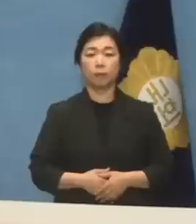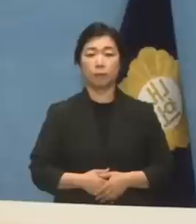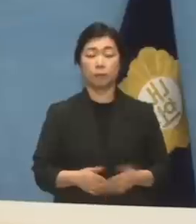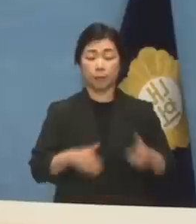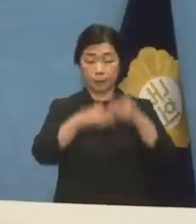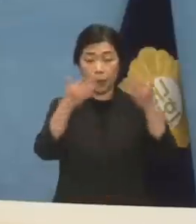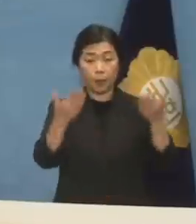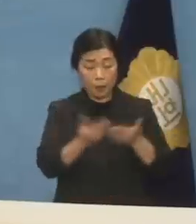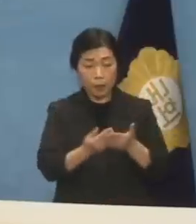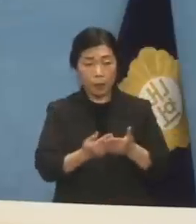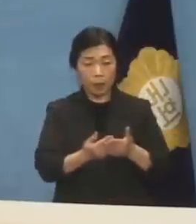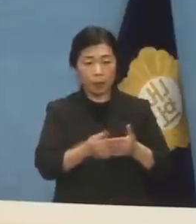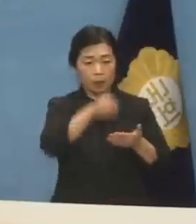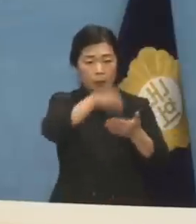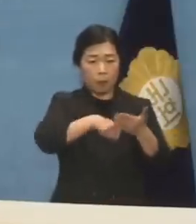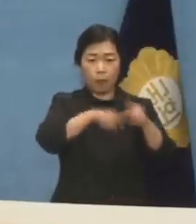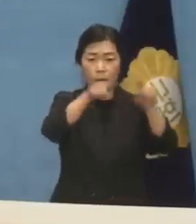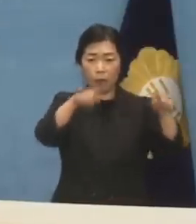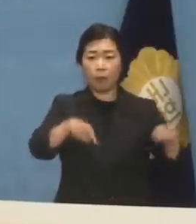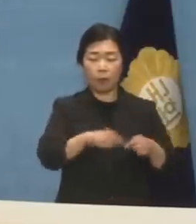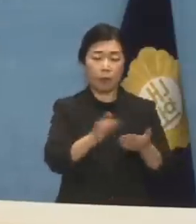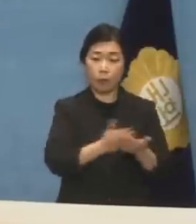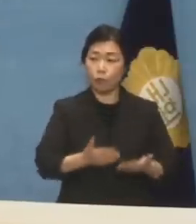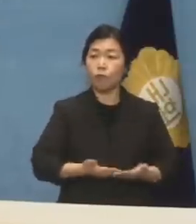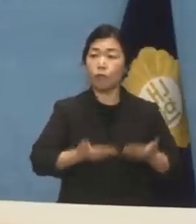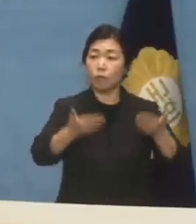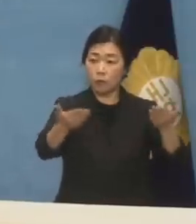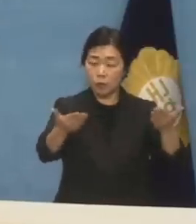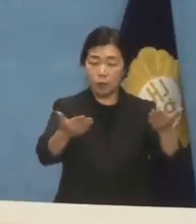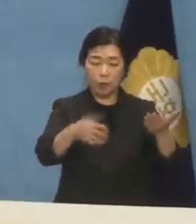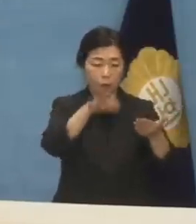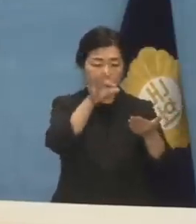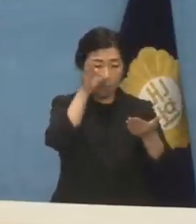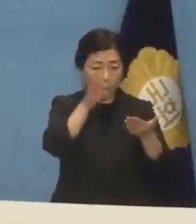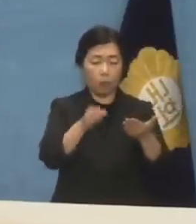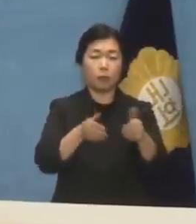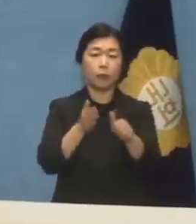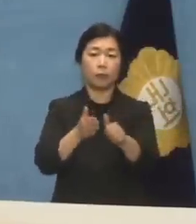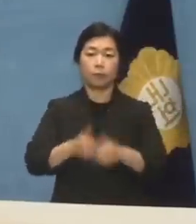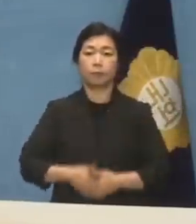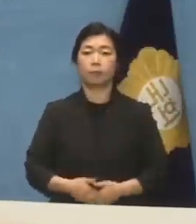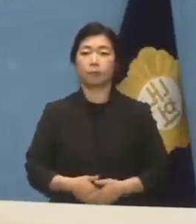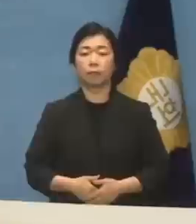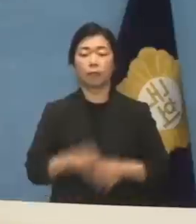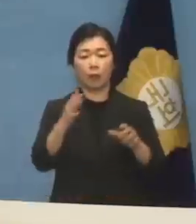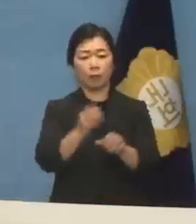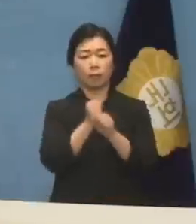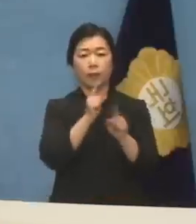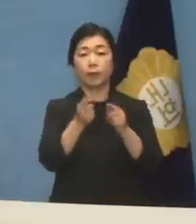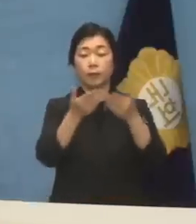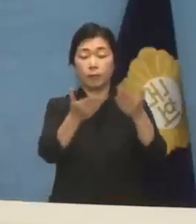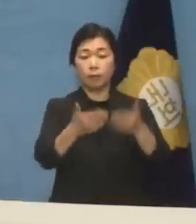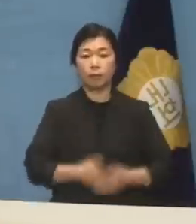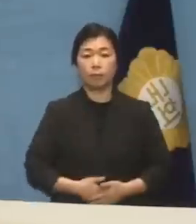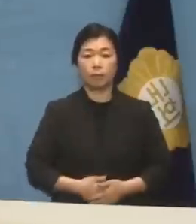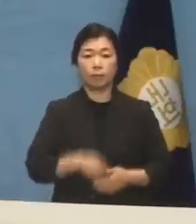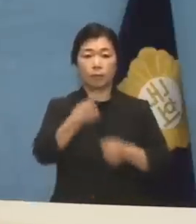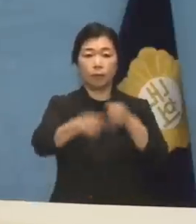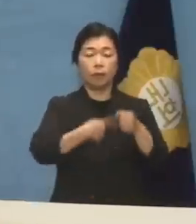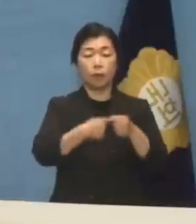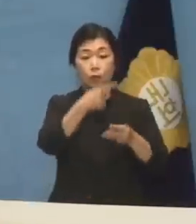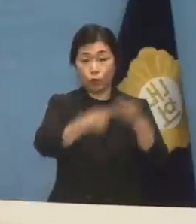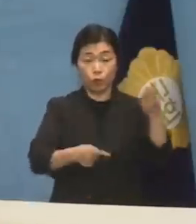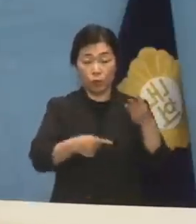예, 전체 회견문은 나눠드린 기자회견문을 참고하시면 되겠습니다. 윤석열 침 1년